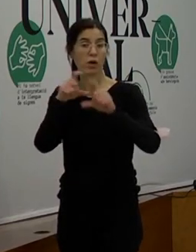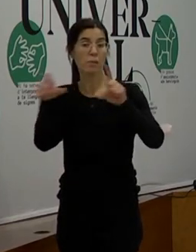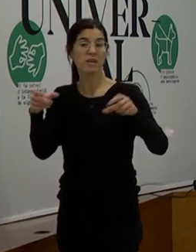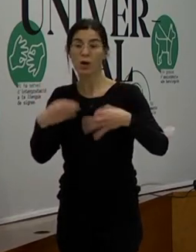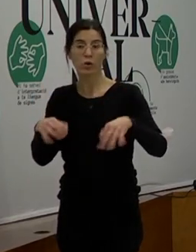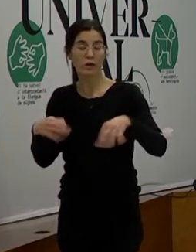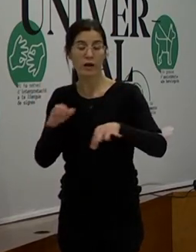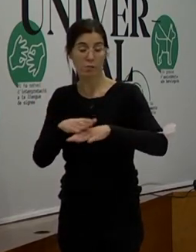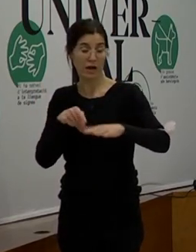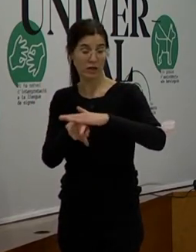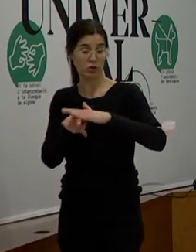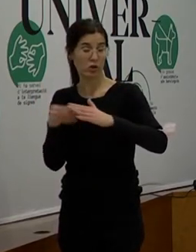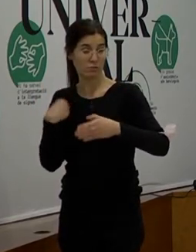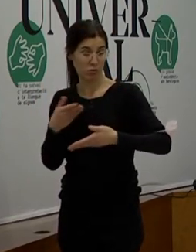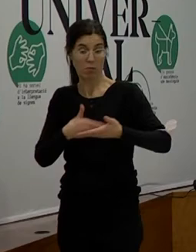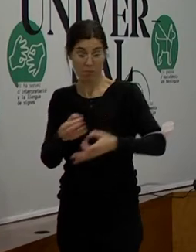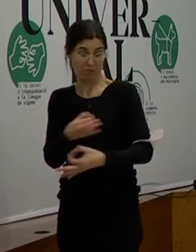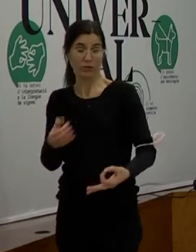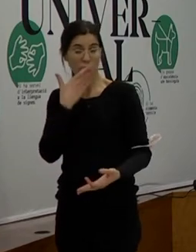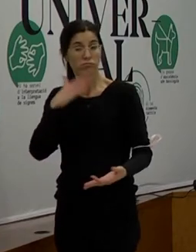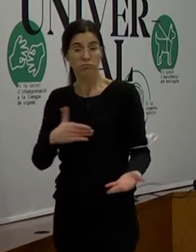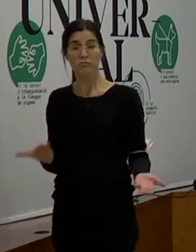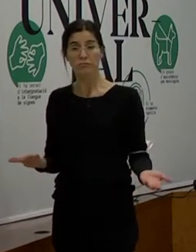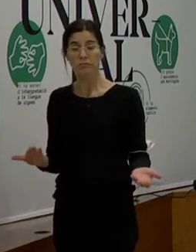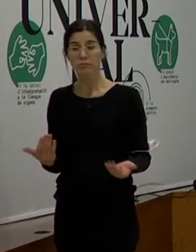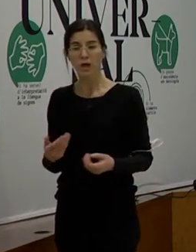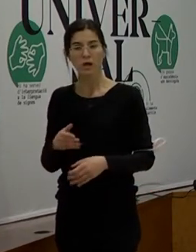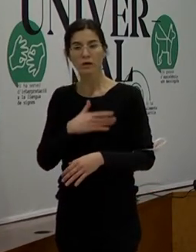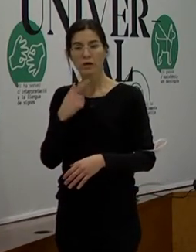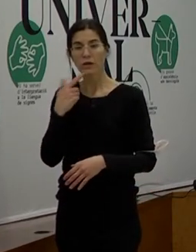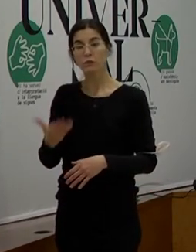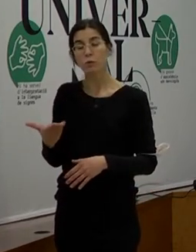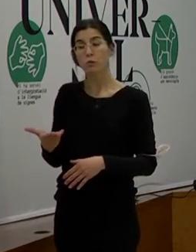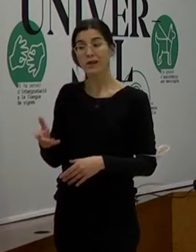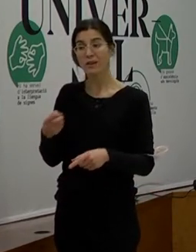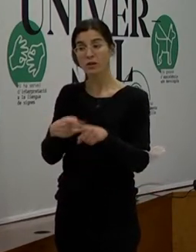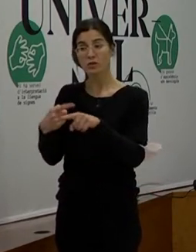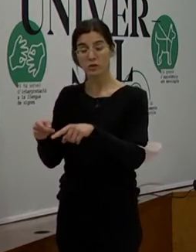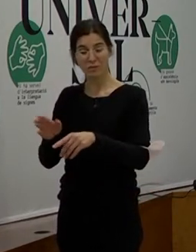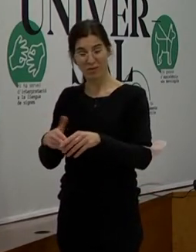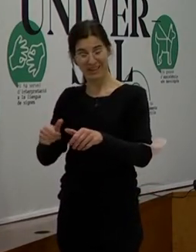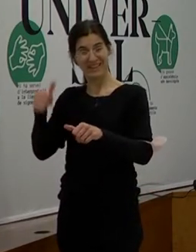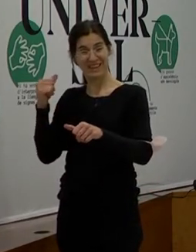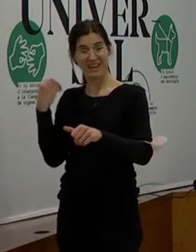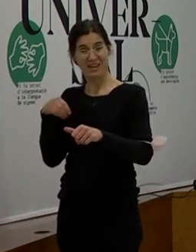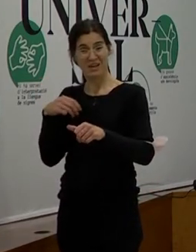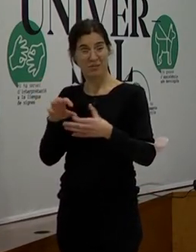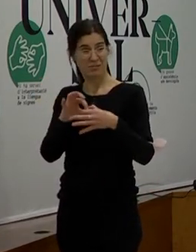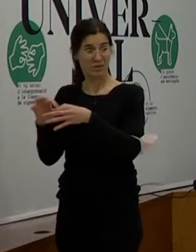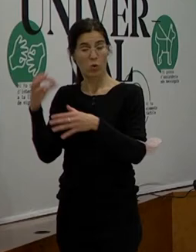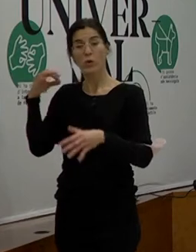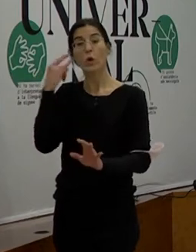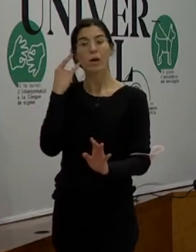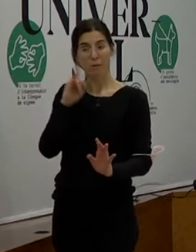perquè gestioni el canviador. Perfecte, també. Vale? O sigui, és molt important tot el que pot haver darrere d'aquest canviador, que no és només un